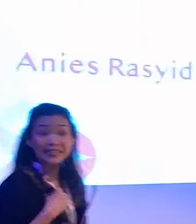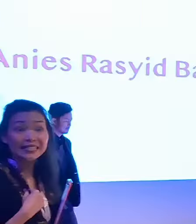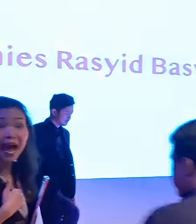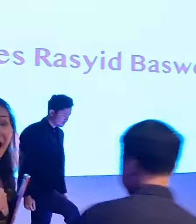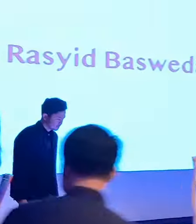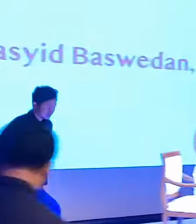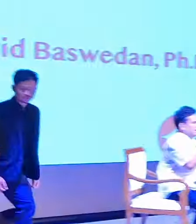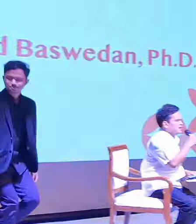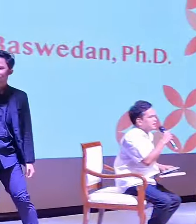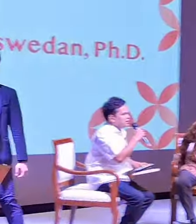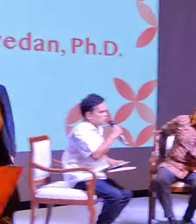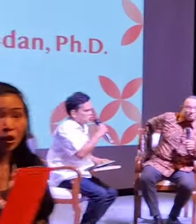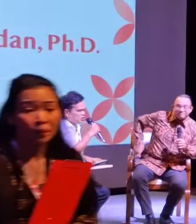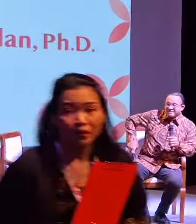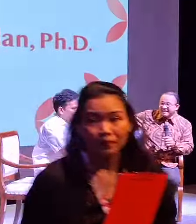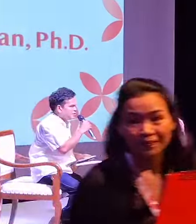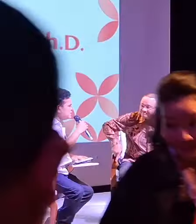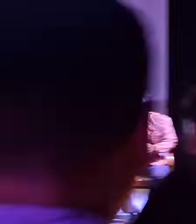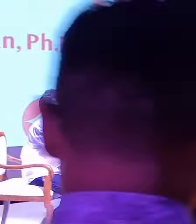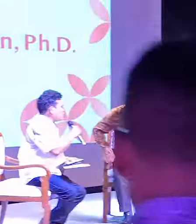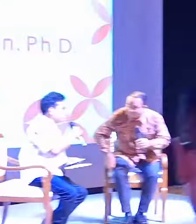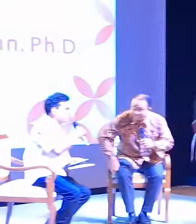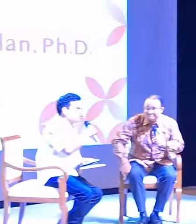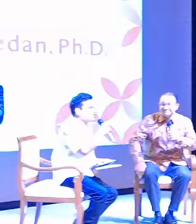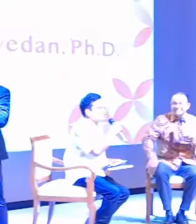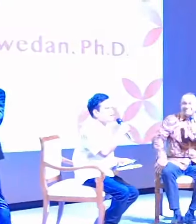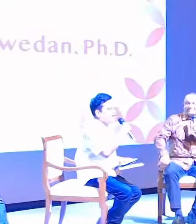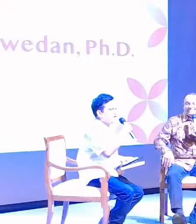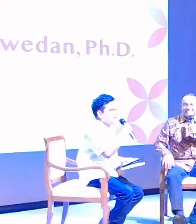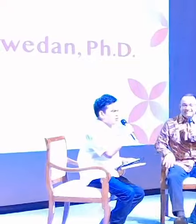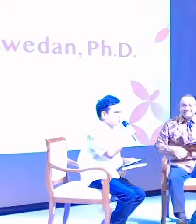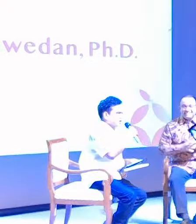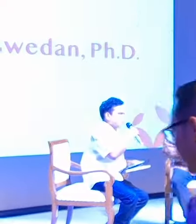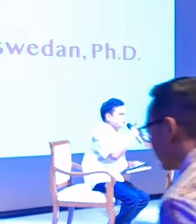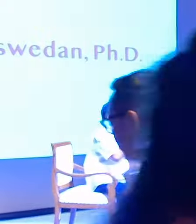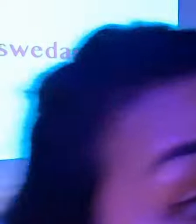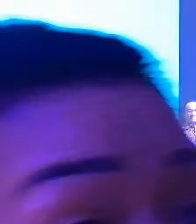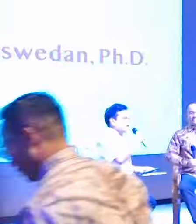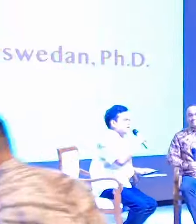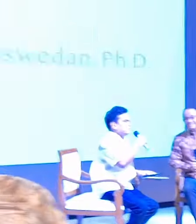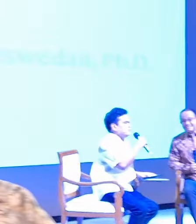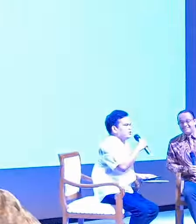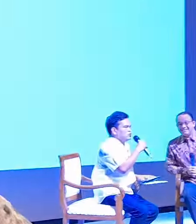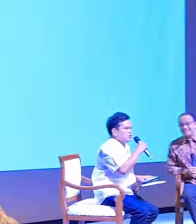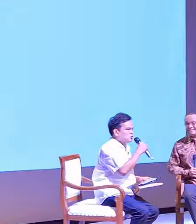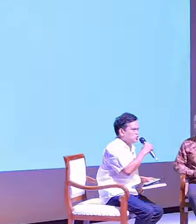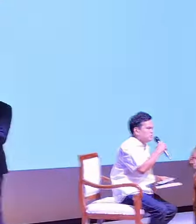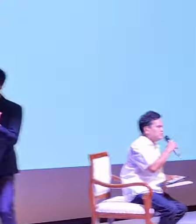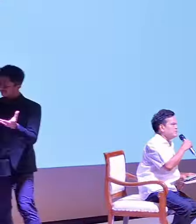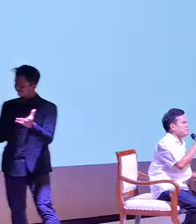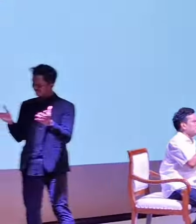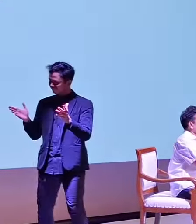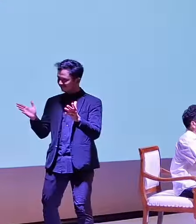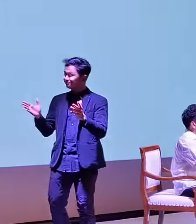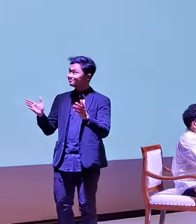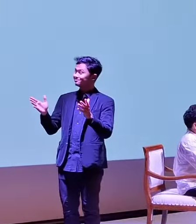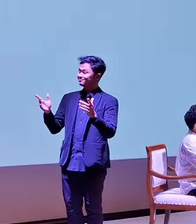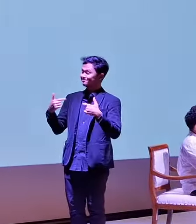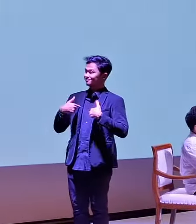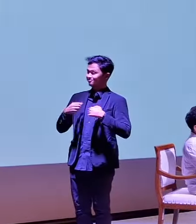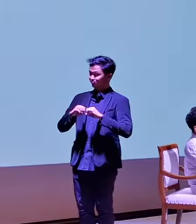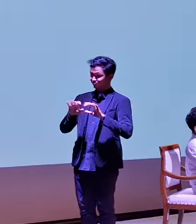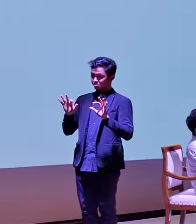Saya Afnan Malai dari Jogja, kita satu kampus di UGM, tapi saya Fakultas Hukum. Beliau